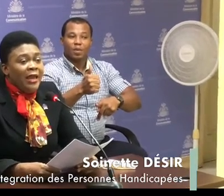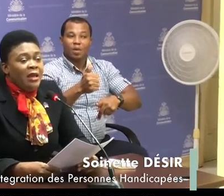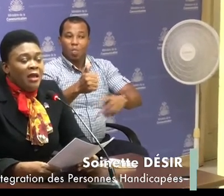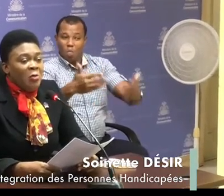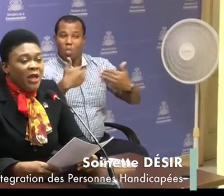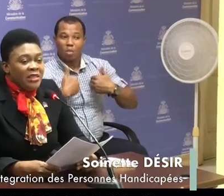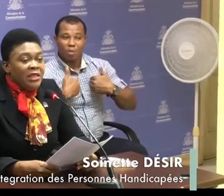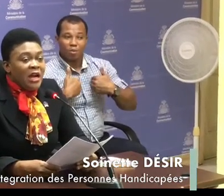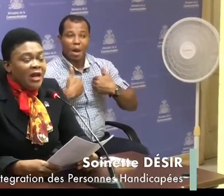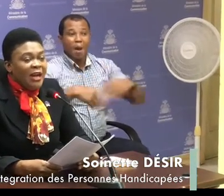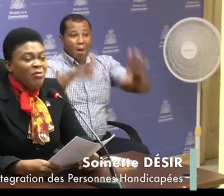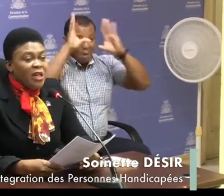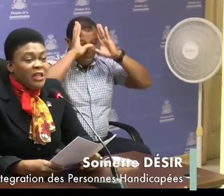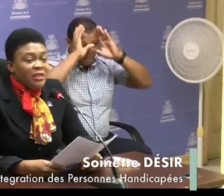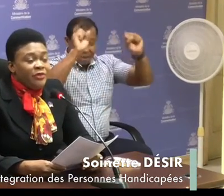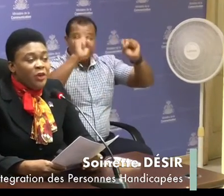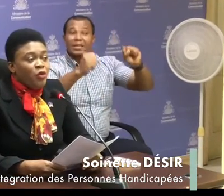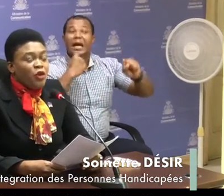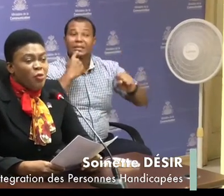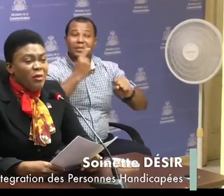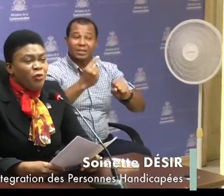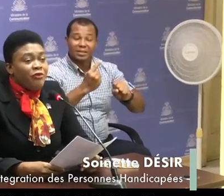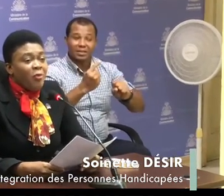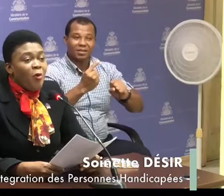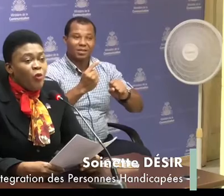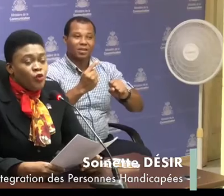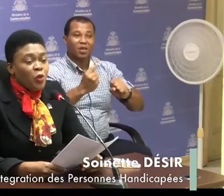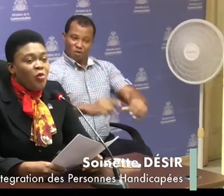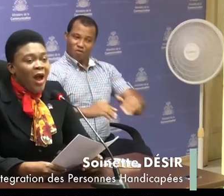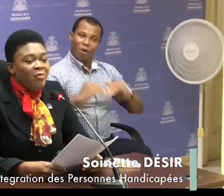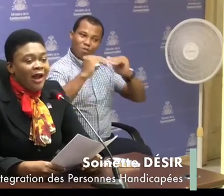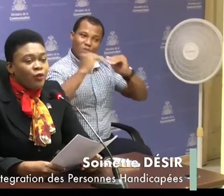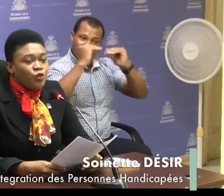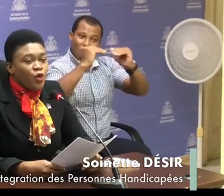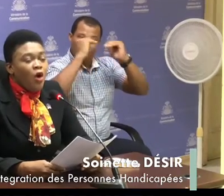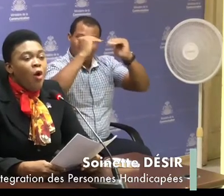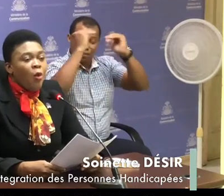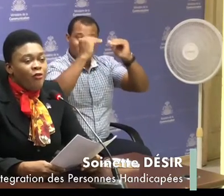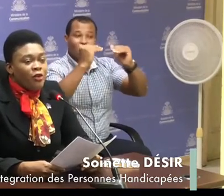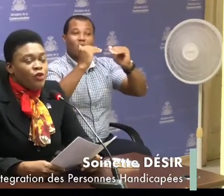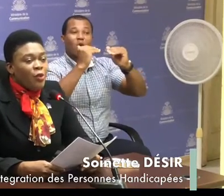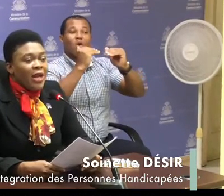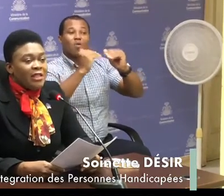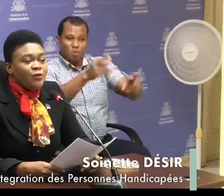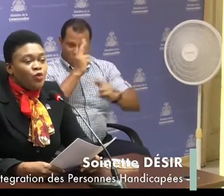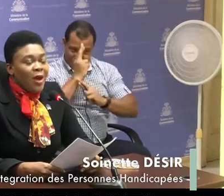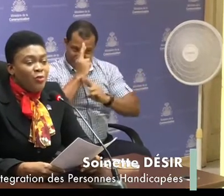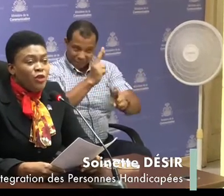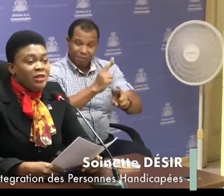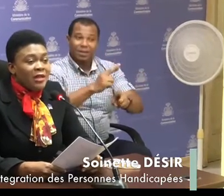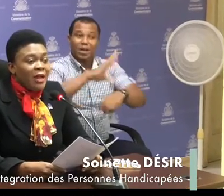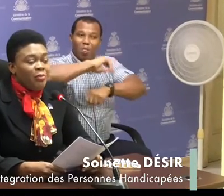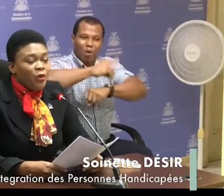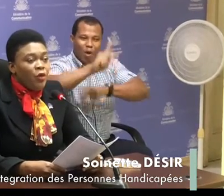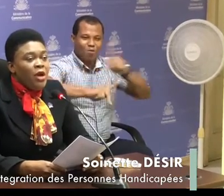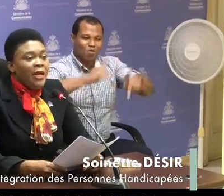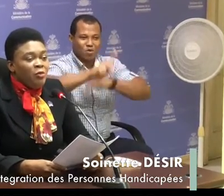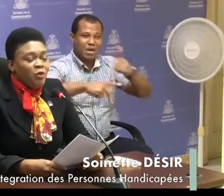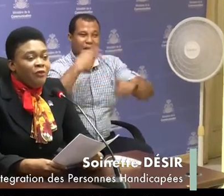gagnons et président clairement identifié pour que nous-mêmes nous faire promotion pour application convention relative sur droit monde qui